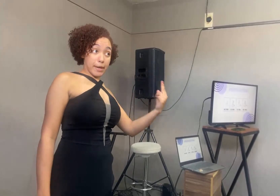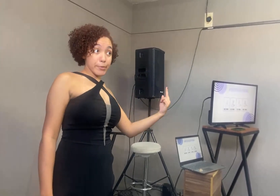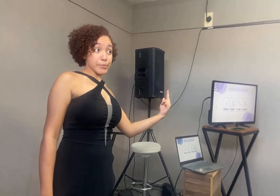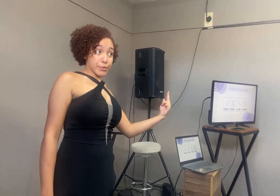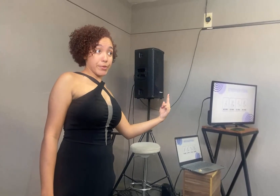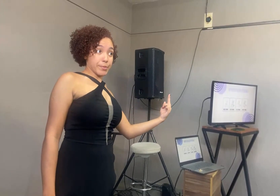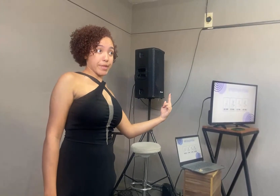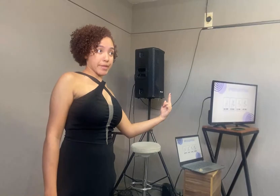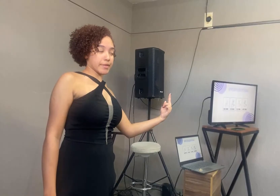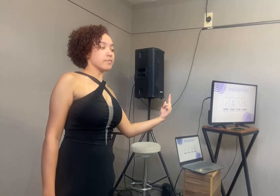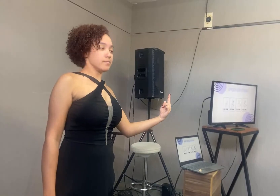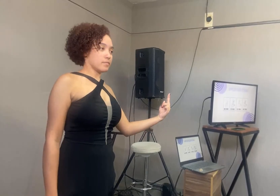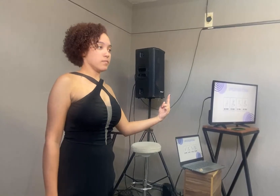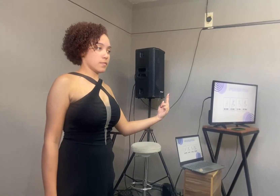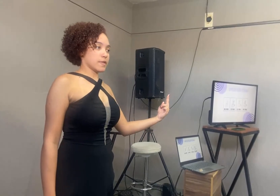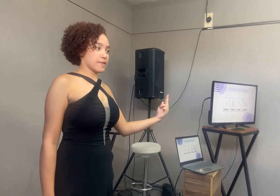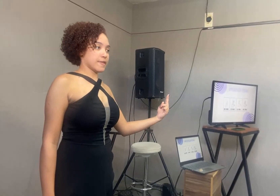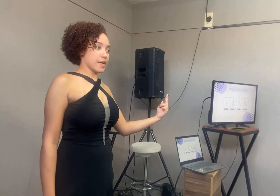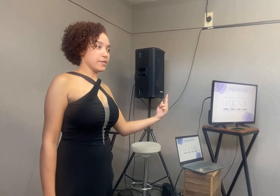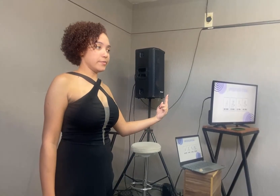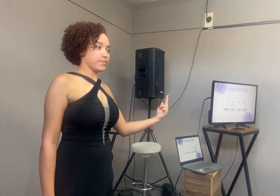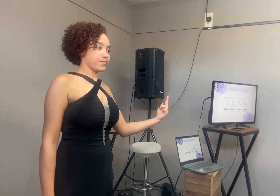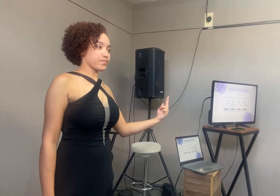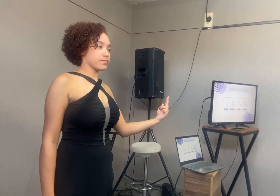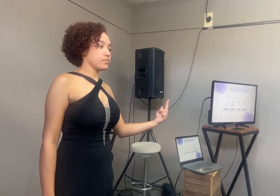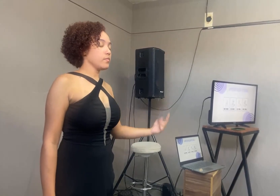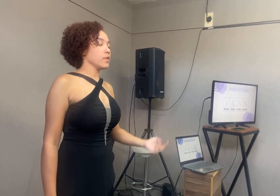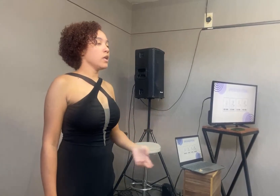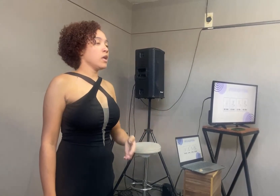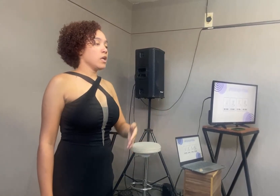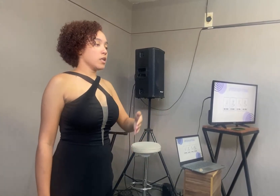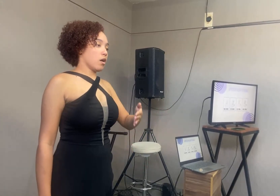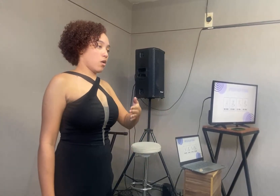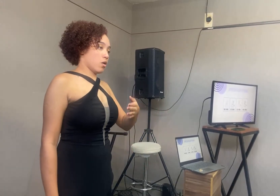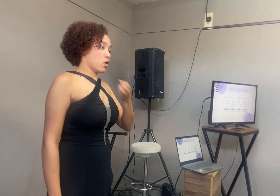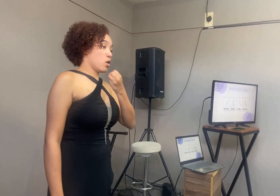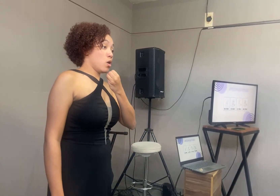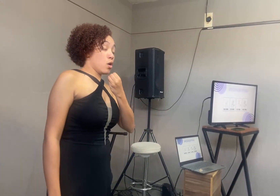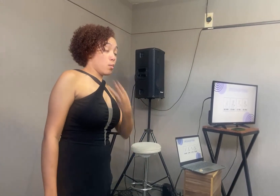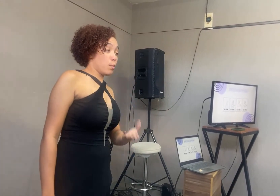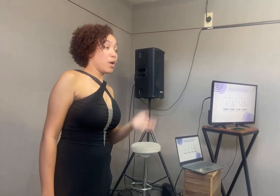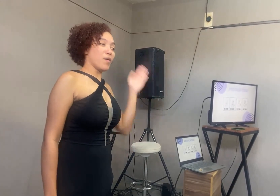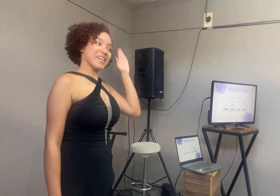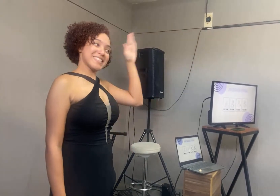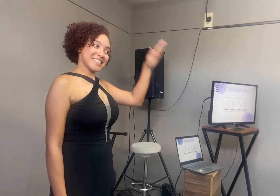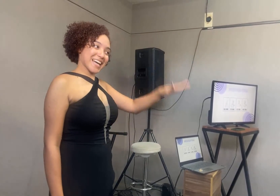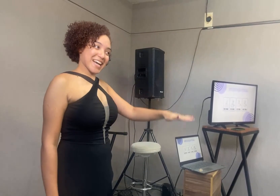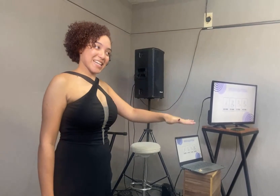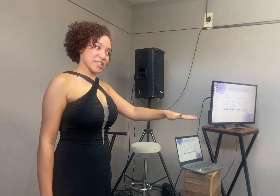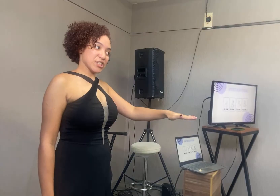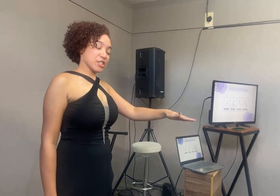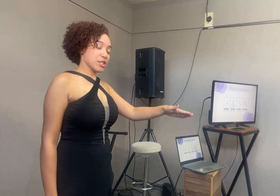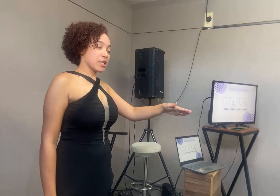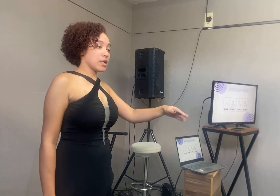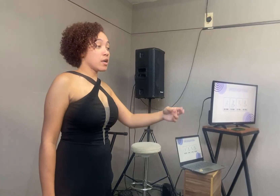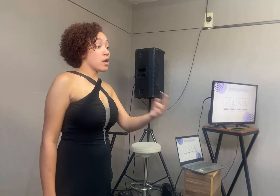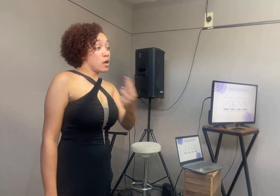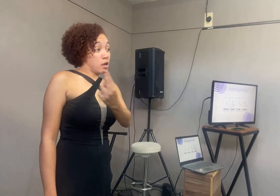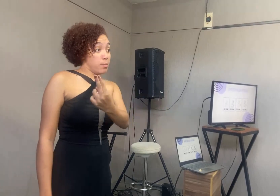Meu nome. Certo? Então, boa tarde.